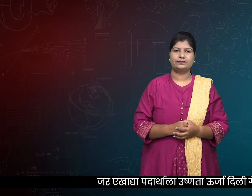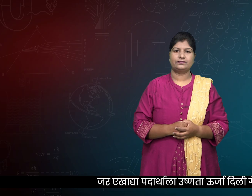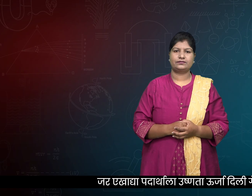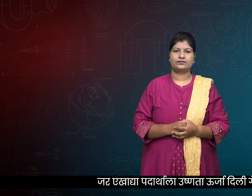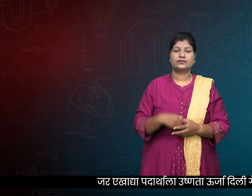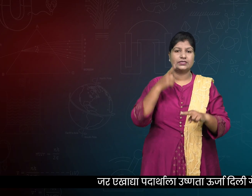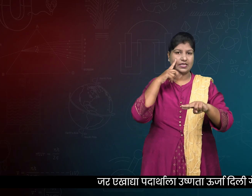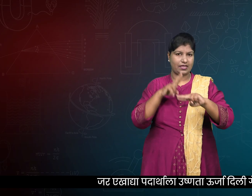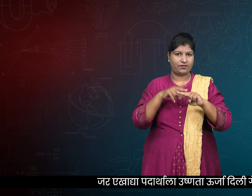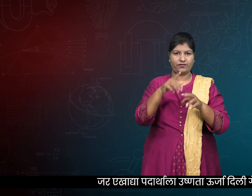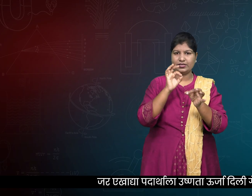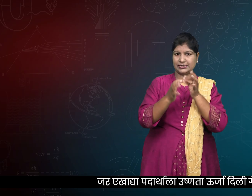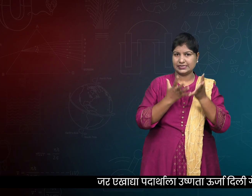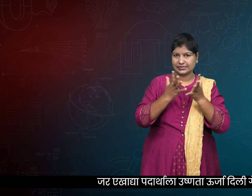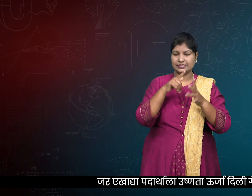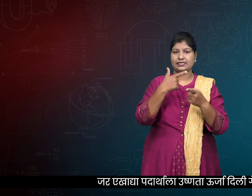जर एखाद्या पदार्थाला उष्णता ऊर्जा दिली गेली